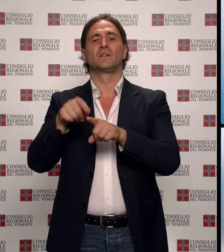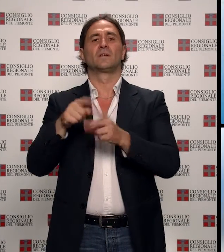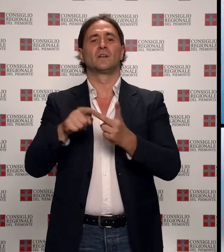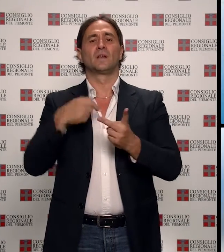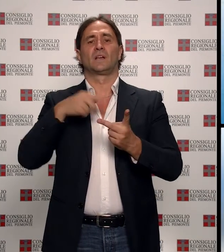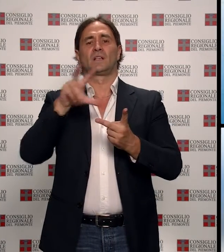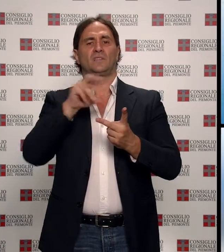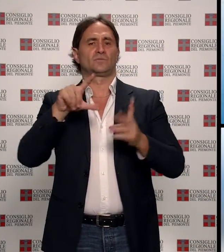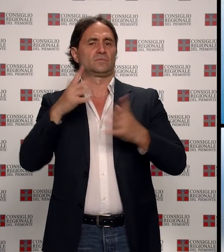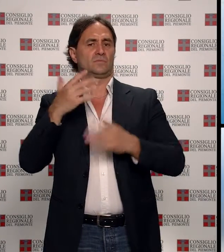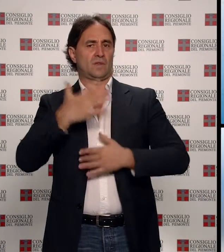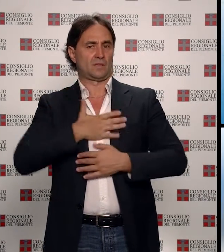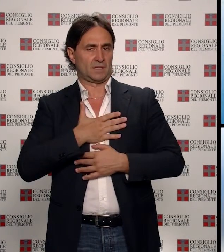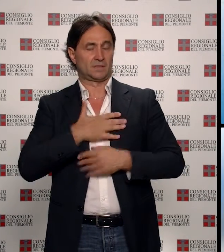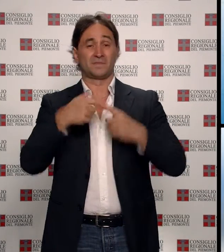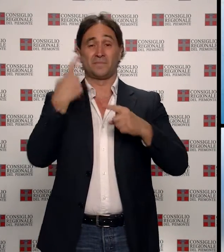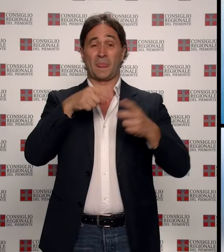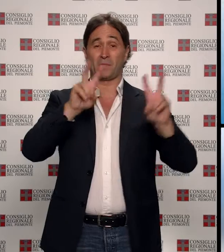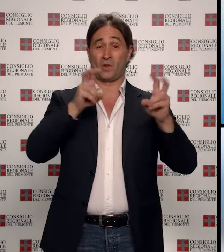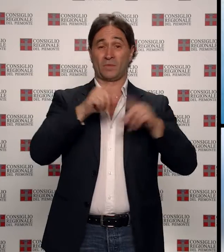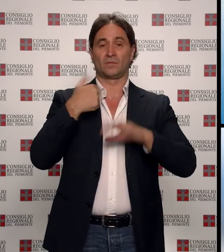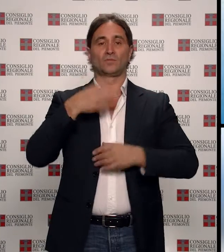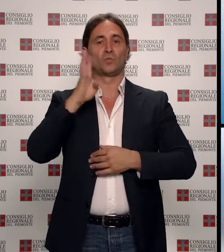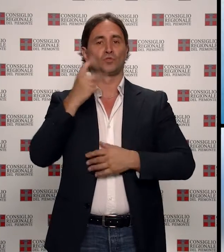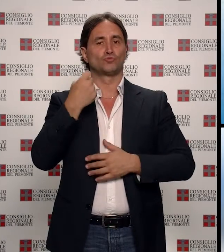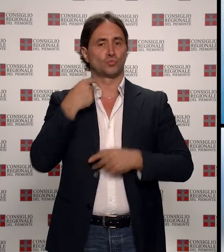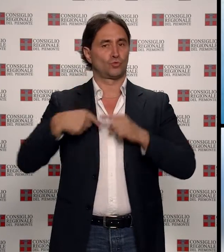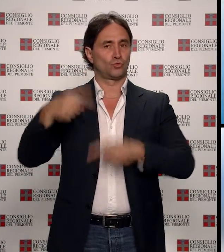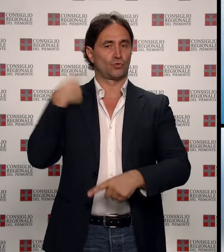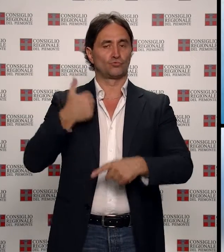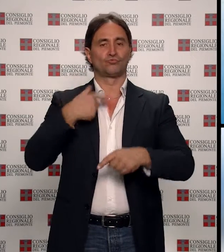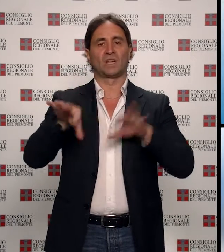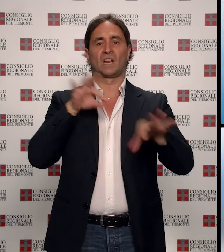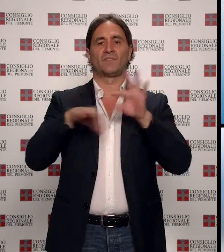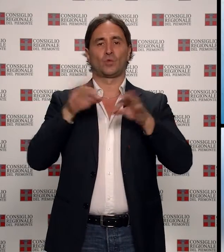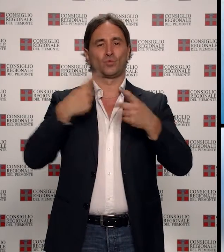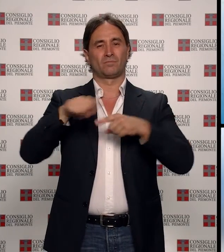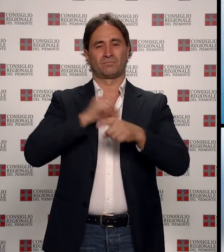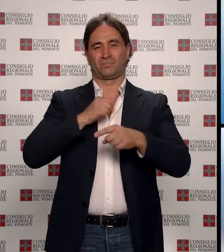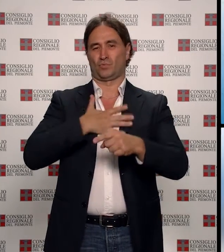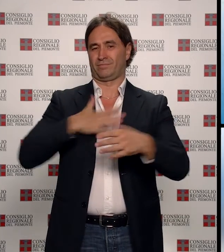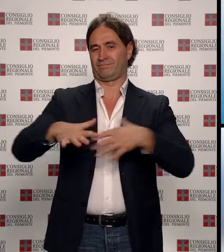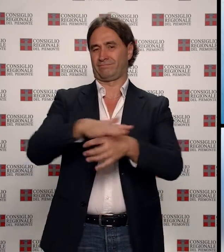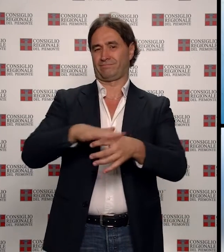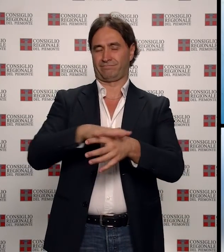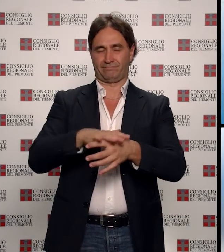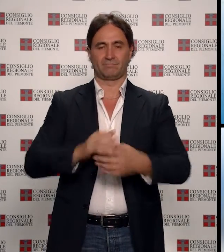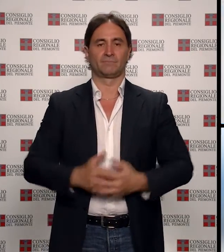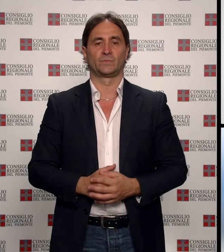335 abitanti. Sull'argomento, lo scorso 14 giugno, si è svolto un referendum tra le popolazioni interessate.